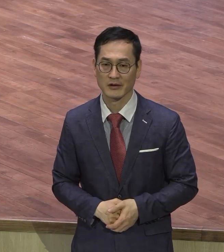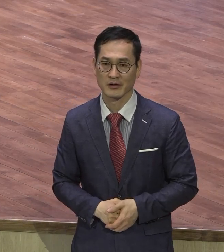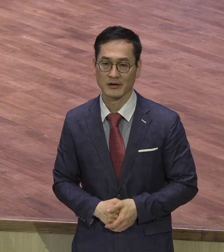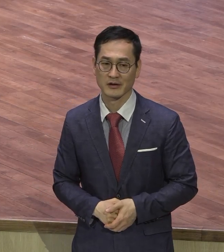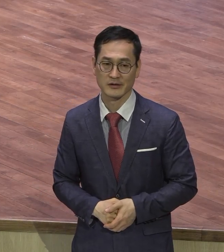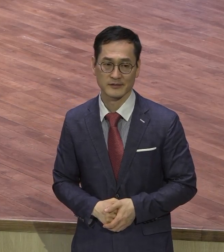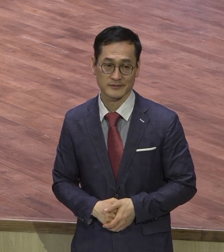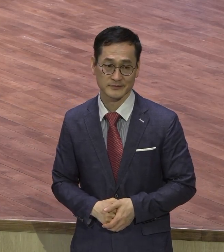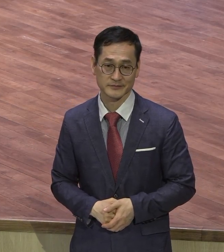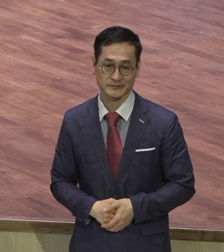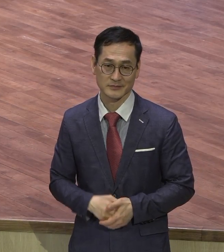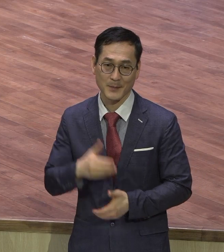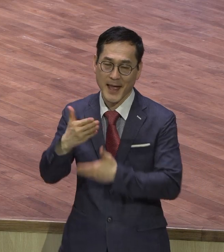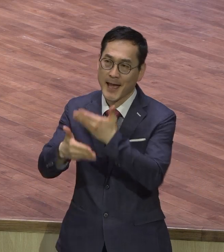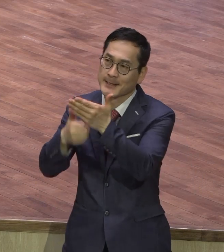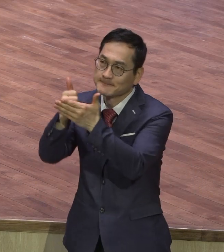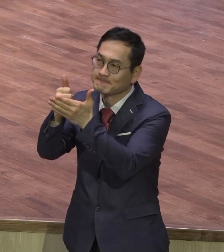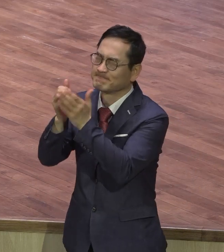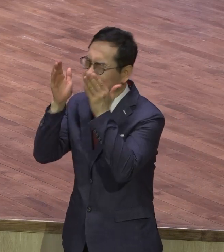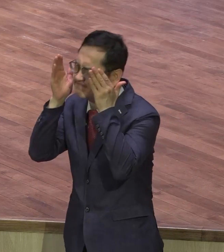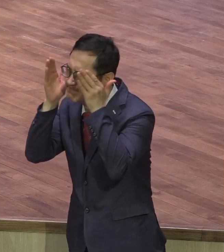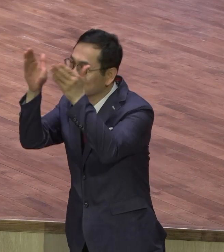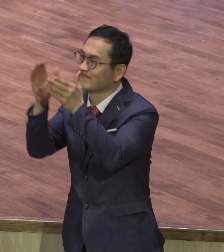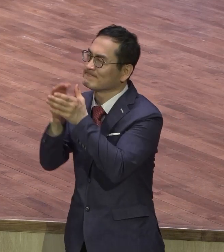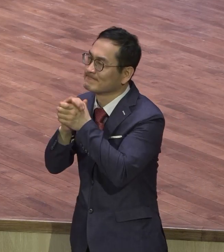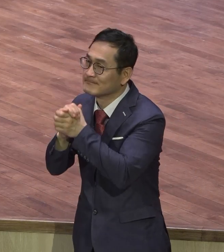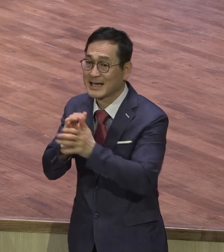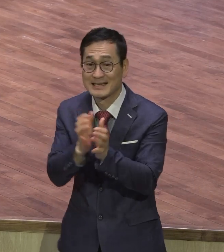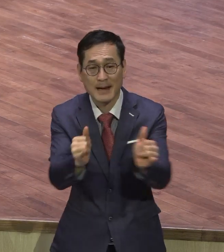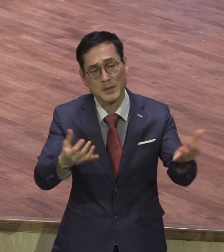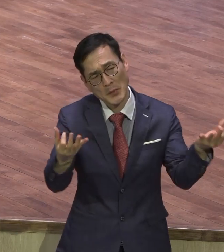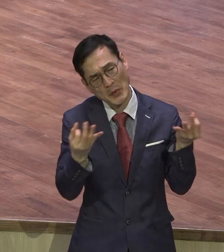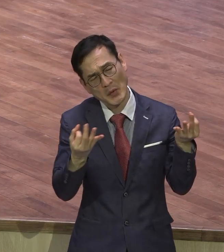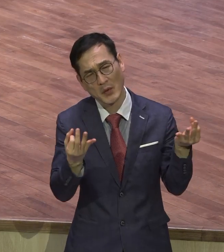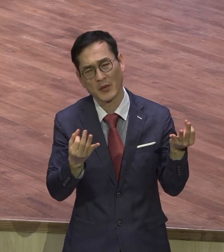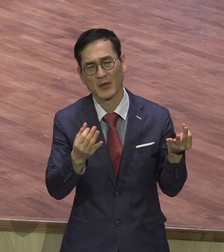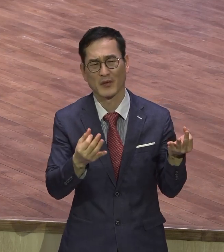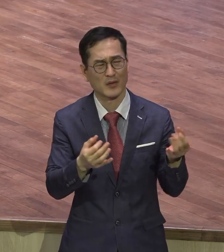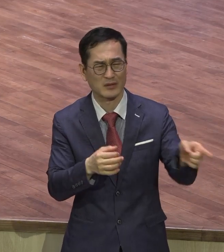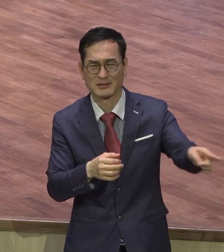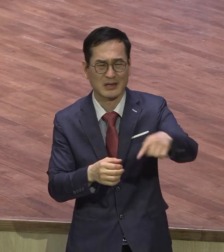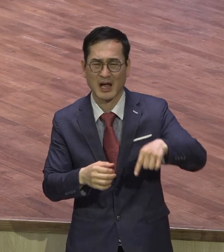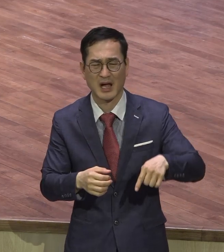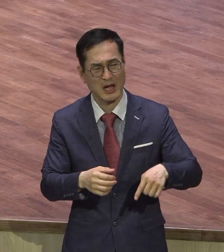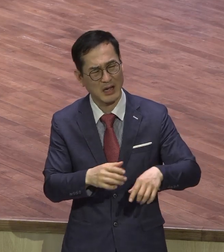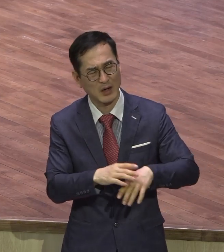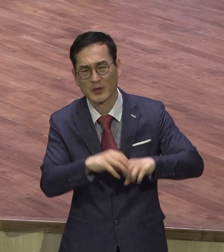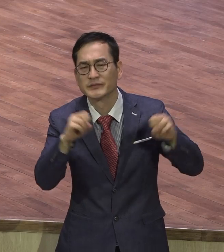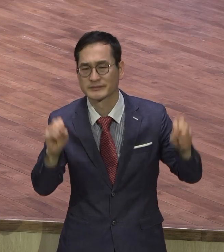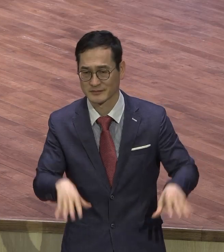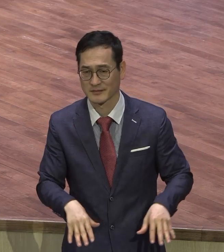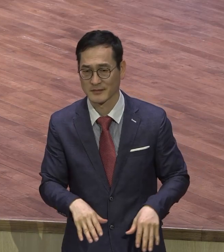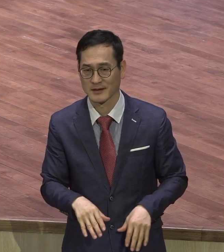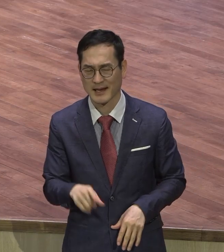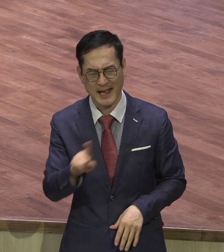하나님께 잘 보이시기 바랍니다. 사람에게 보이려고 하는 건 그거는 어리석은 생각이에요. 얼마 안 갑니다.